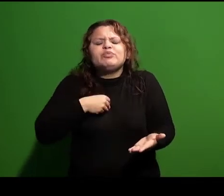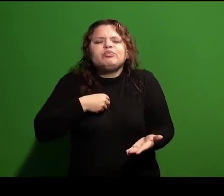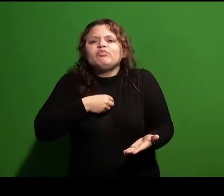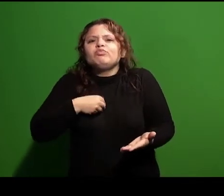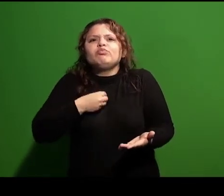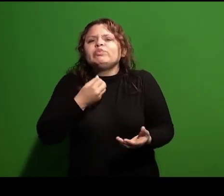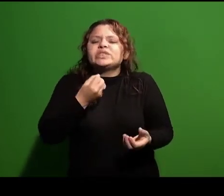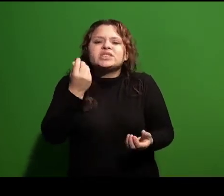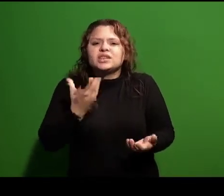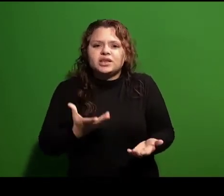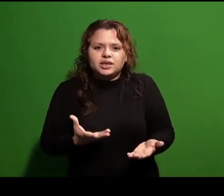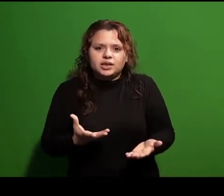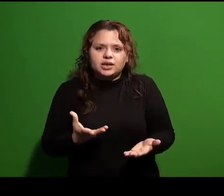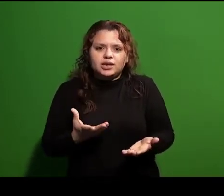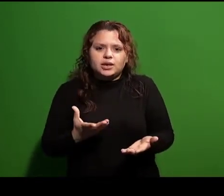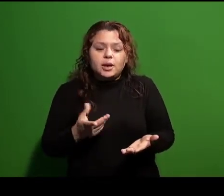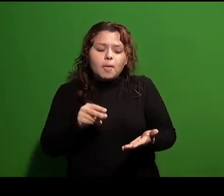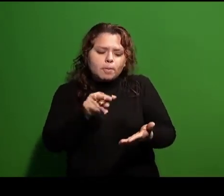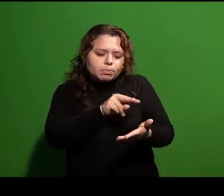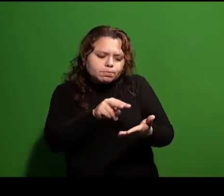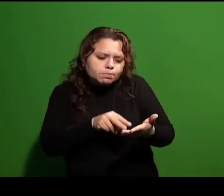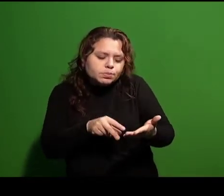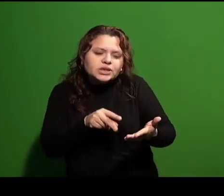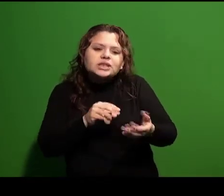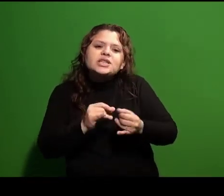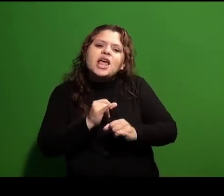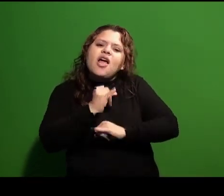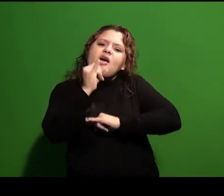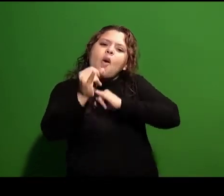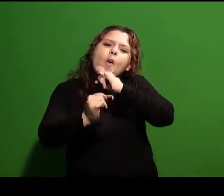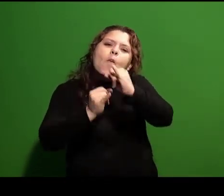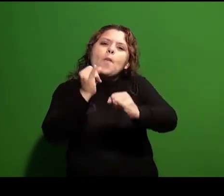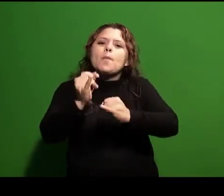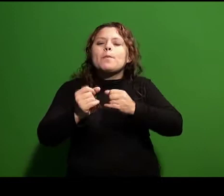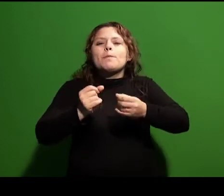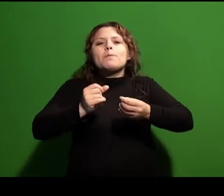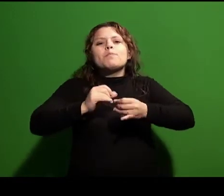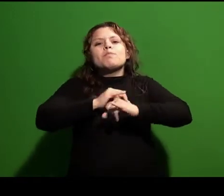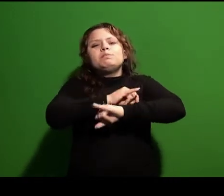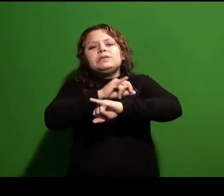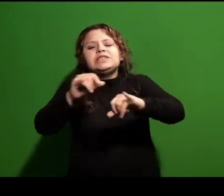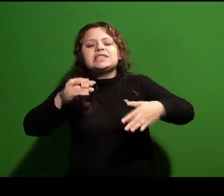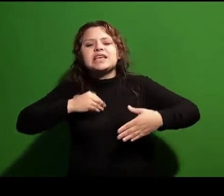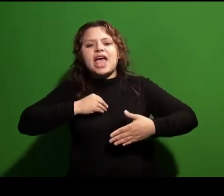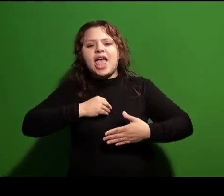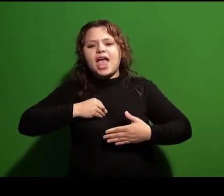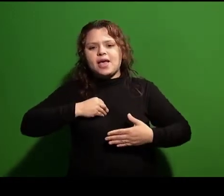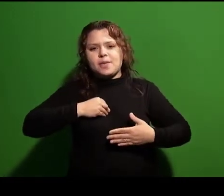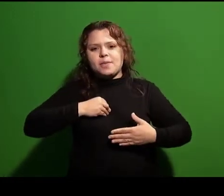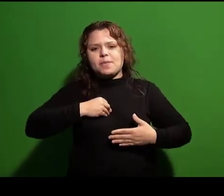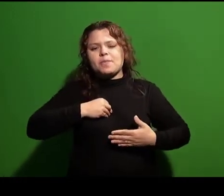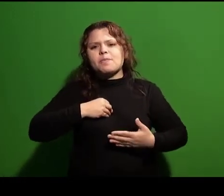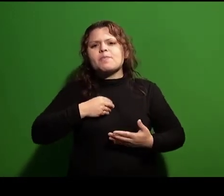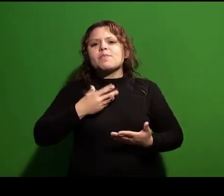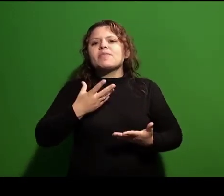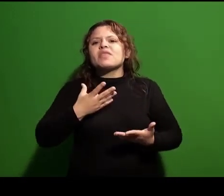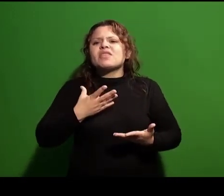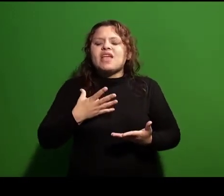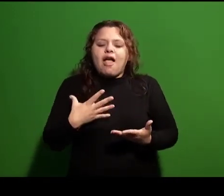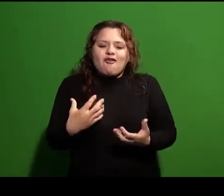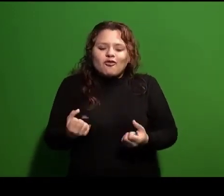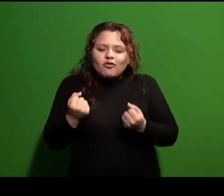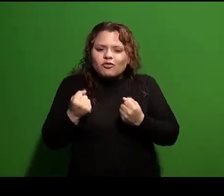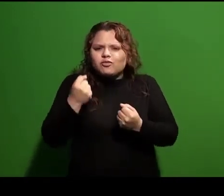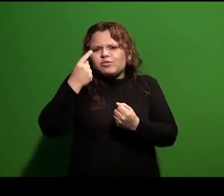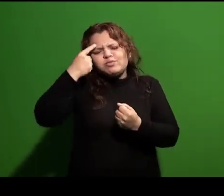personalmente? ¿Por qué el mensaje a la Odisea es un mensaje de esperanza ¿Qué tiene de animadora la introducción a este mensaje